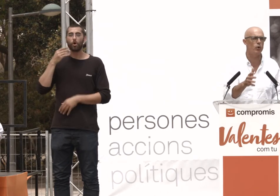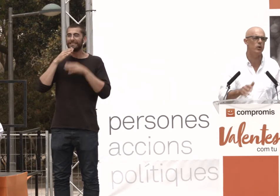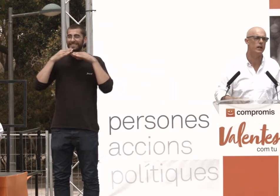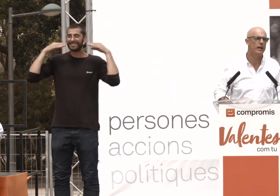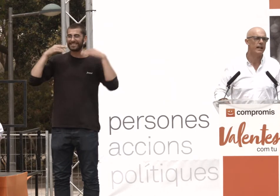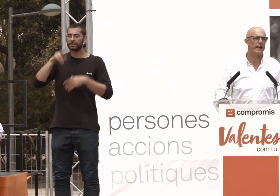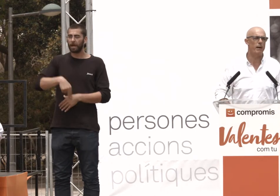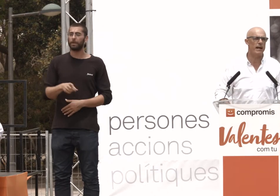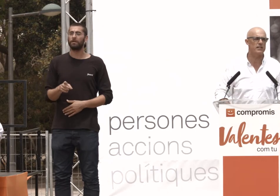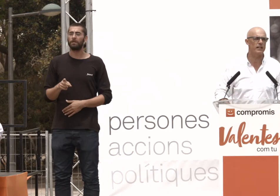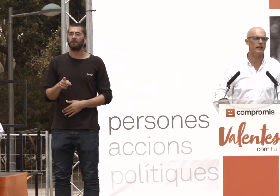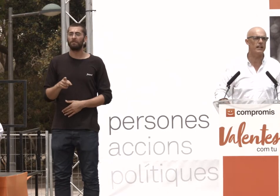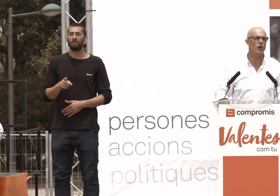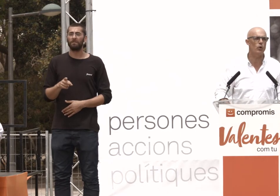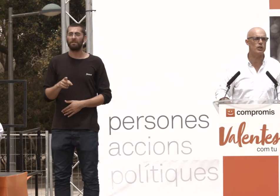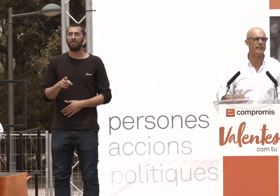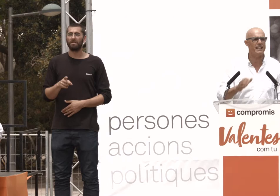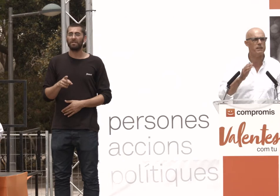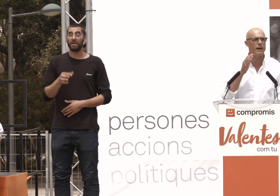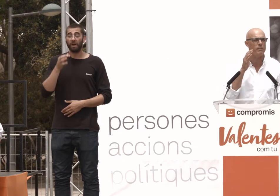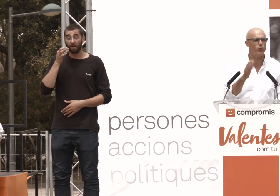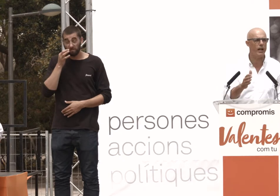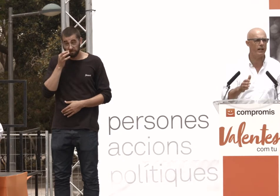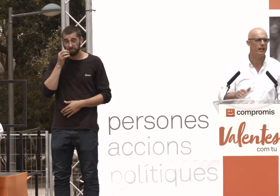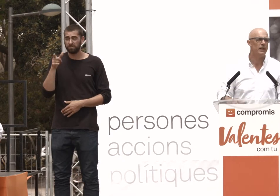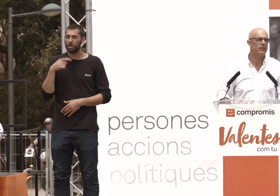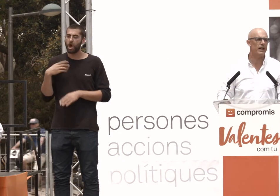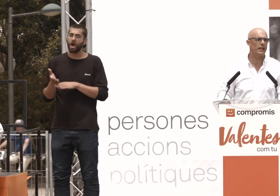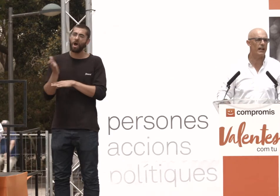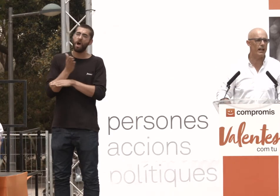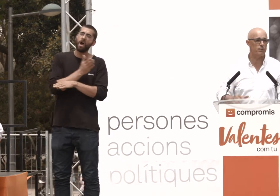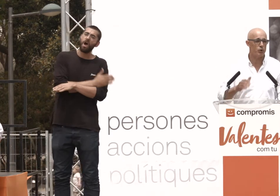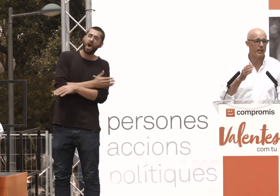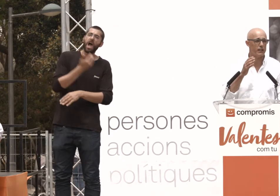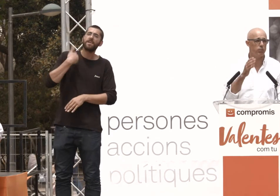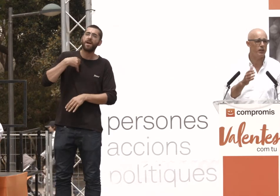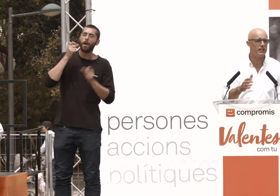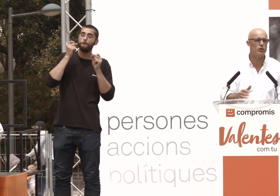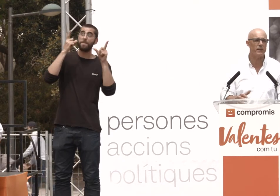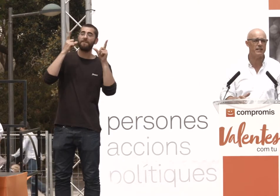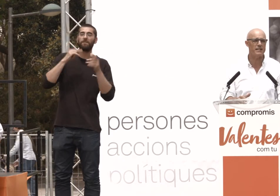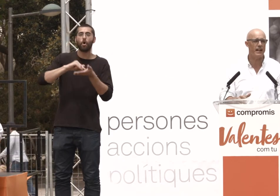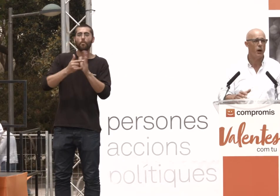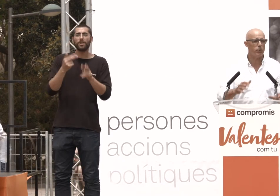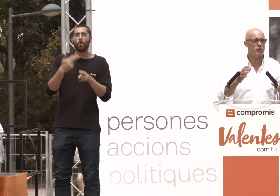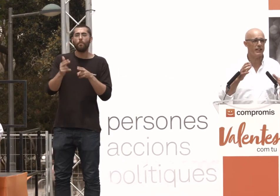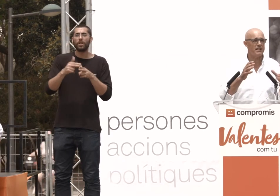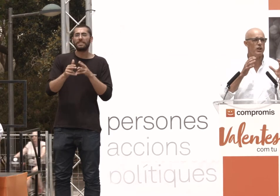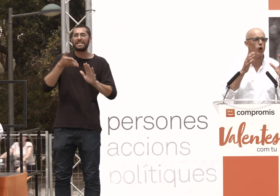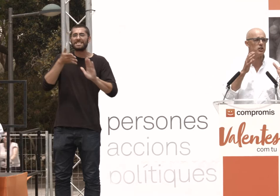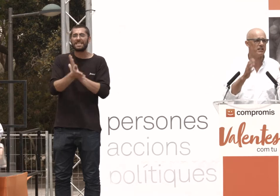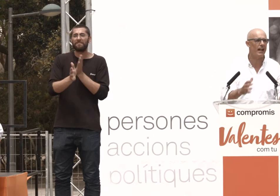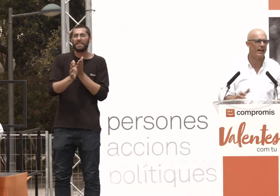amb orgull, que abans que ningú, nosaltres ja ens en vàrem adonar de que els projectes polítics no havien de ser